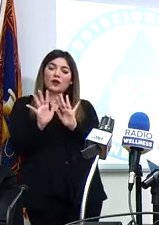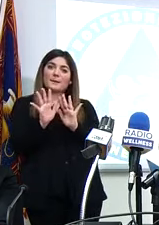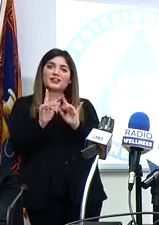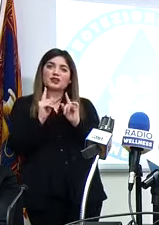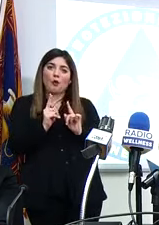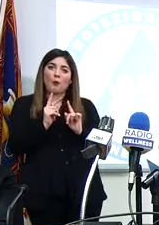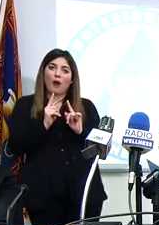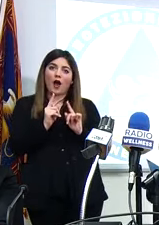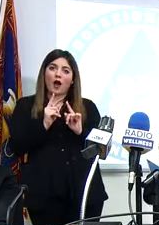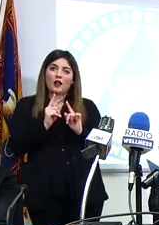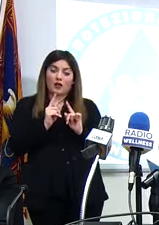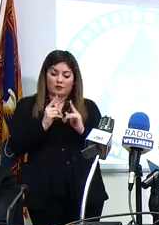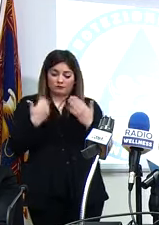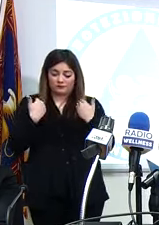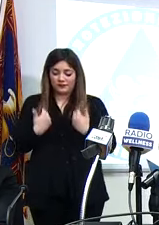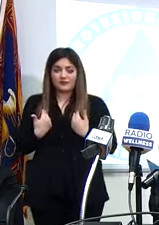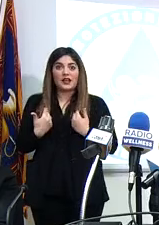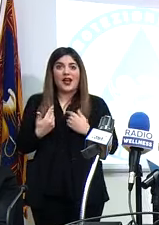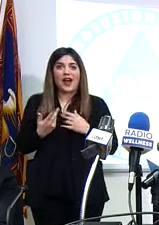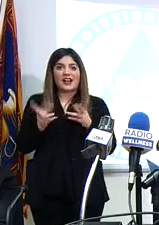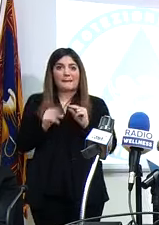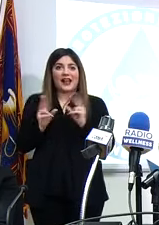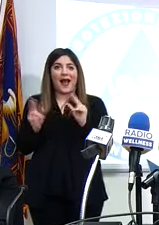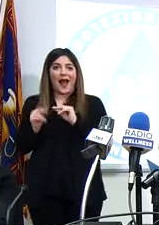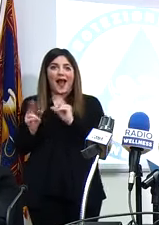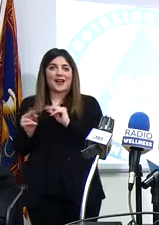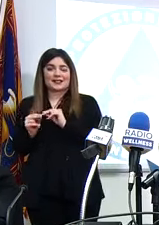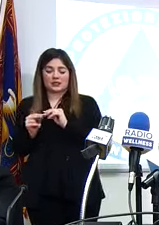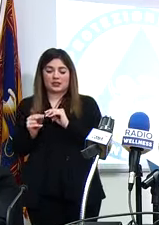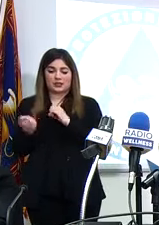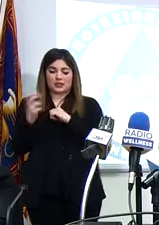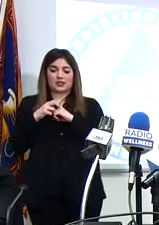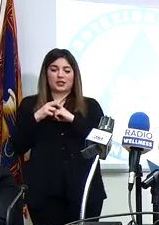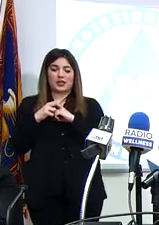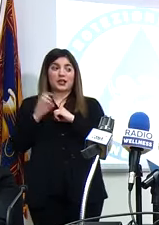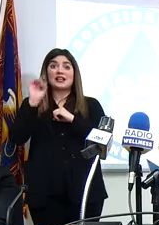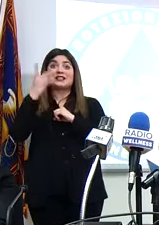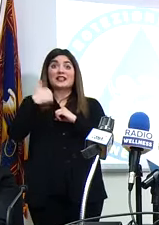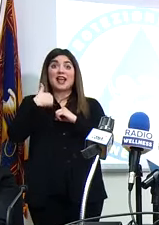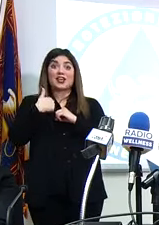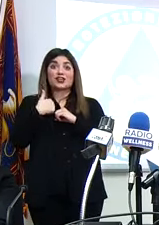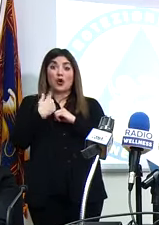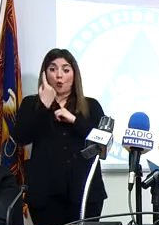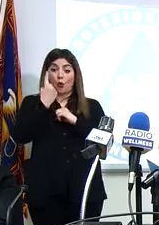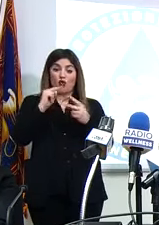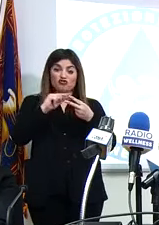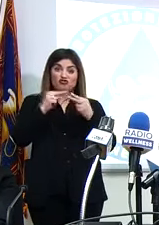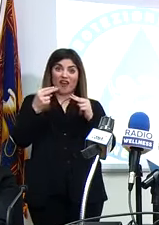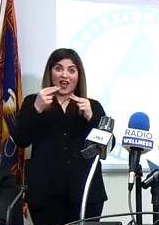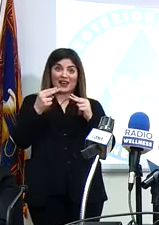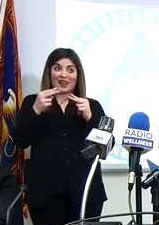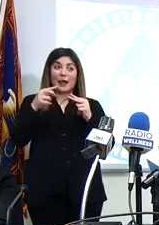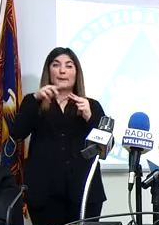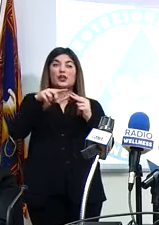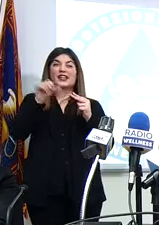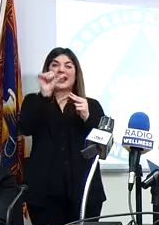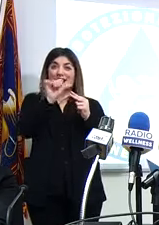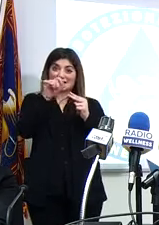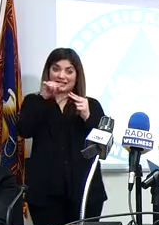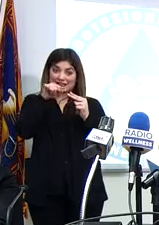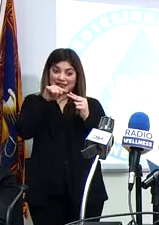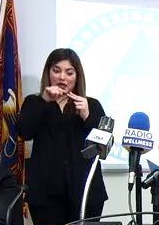no? Che è quella di replicarsi. E quindi se io gli metto dentro un pozzettino di un gene, che è quello della proteina S, è il